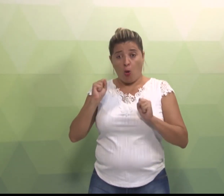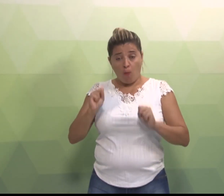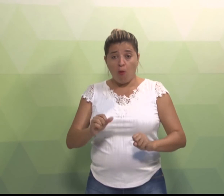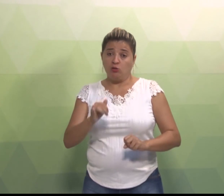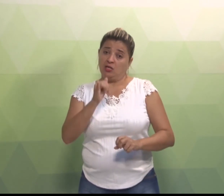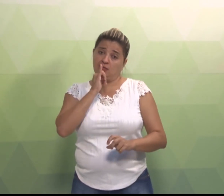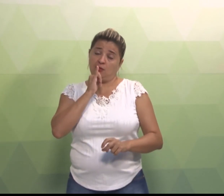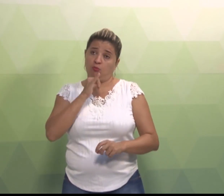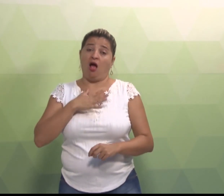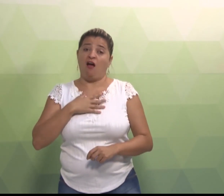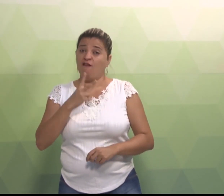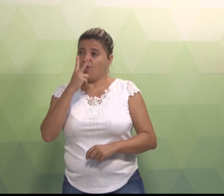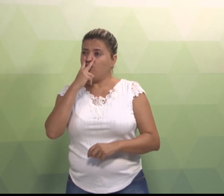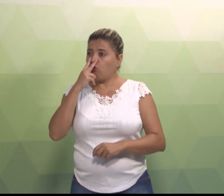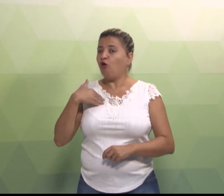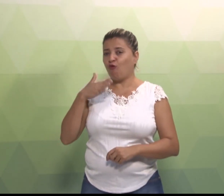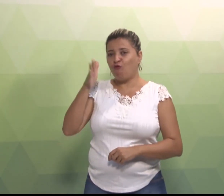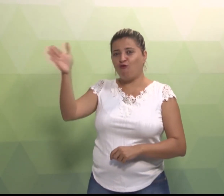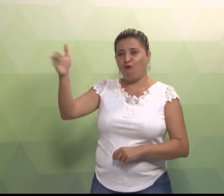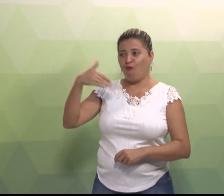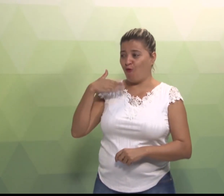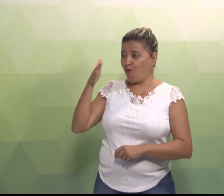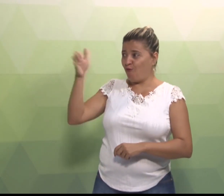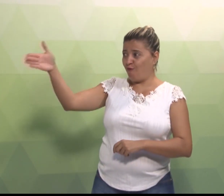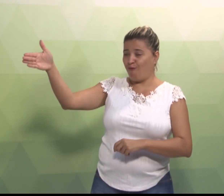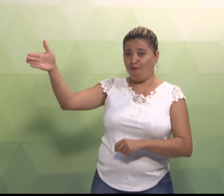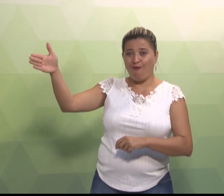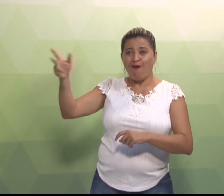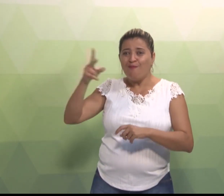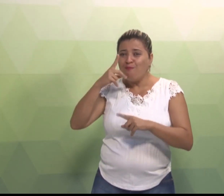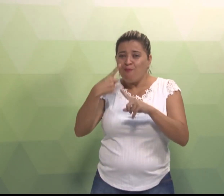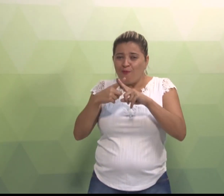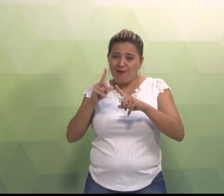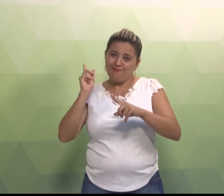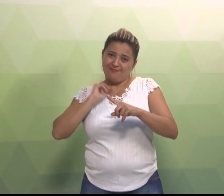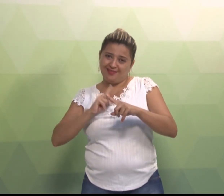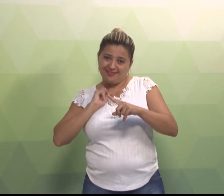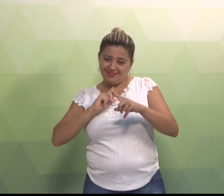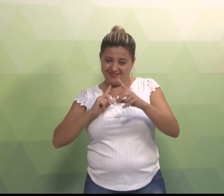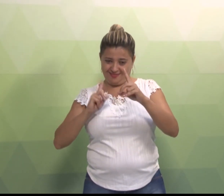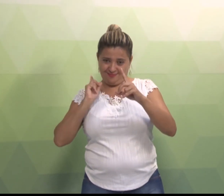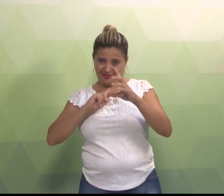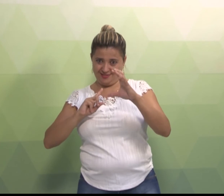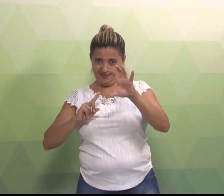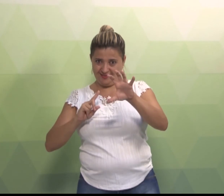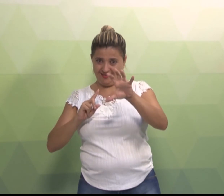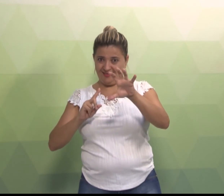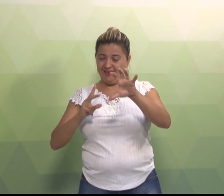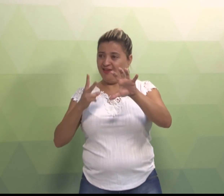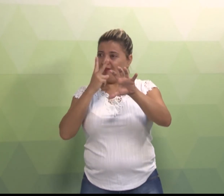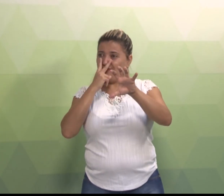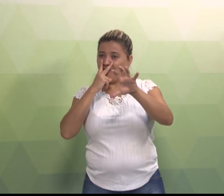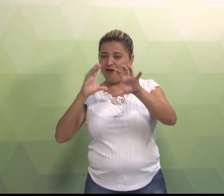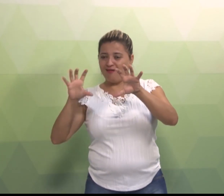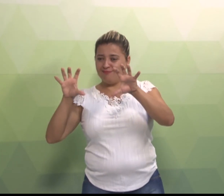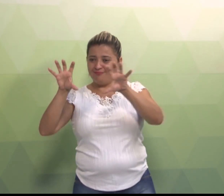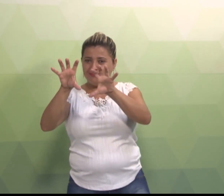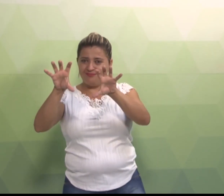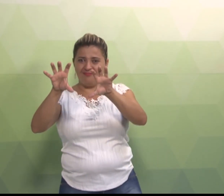Então, eu posso utilizar eu vou, né? Por exemplo, aqui para esse estado, que é,